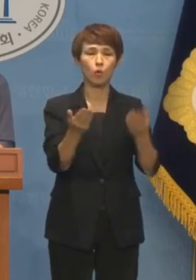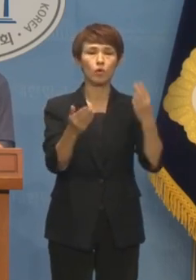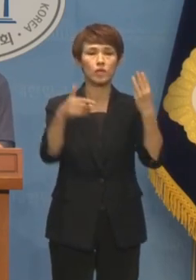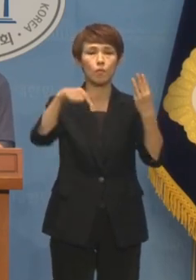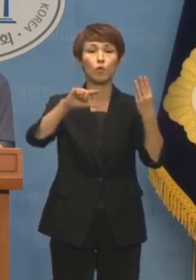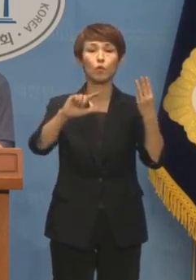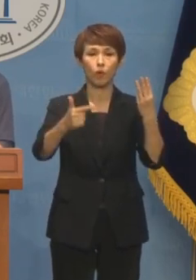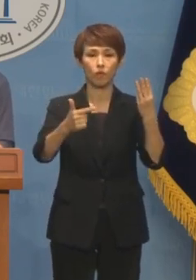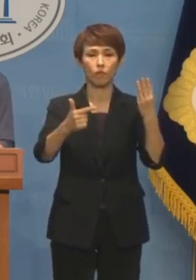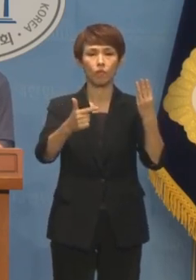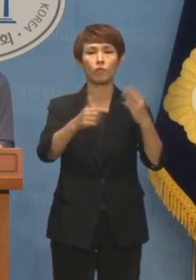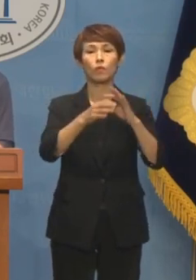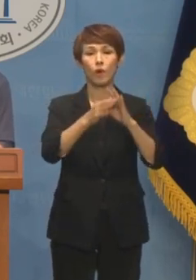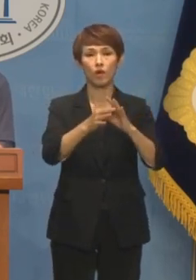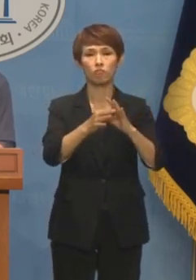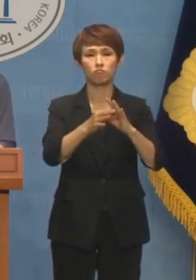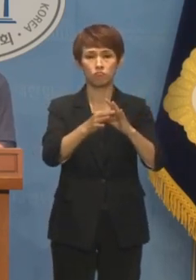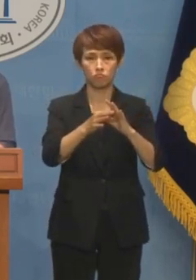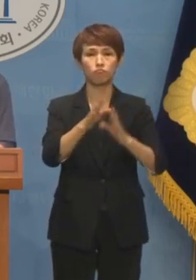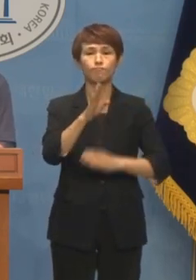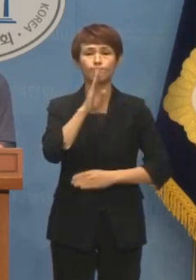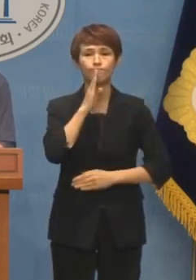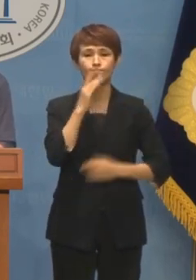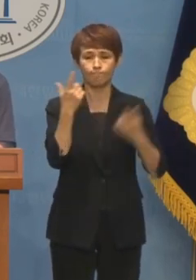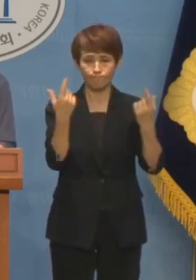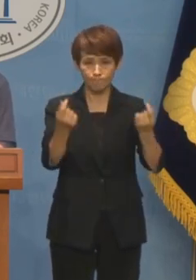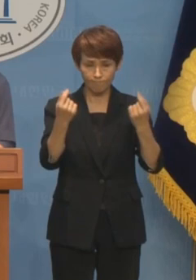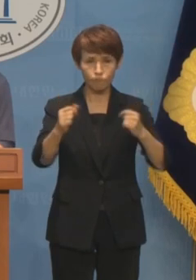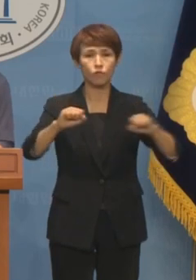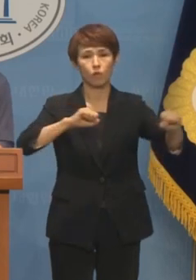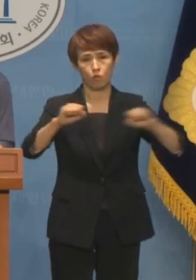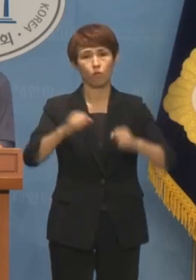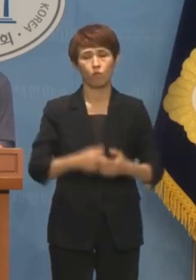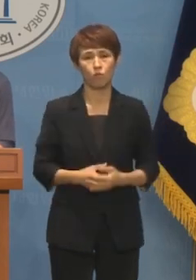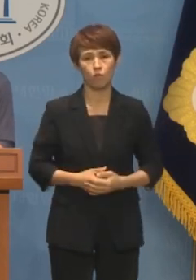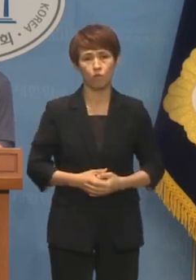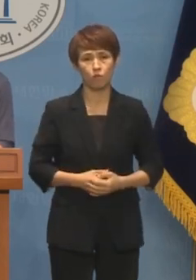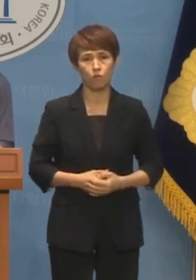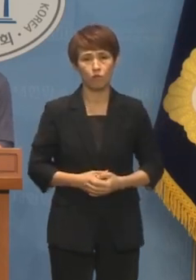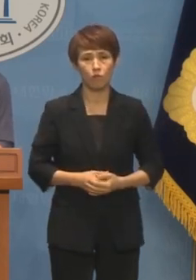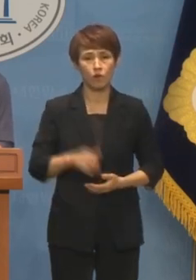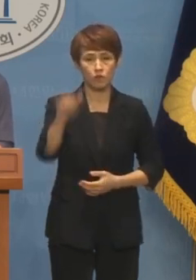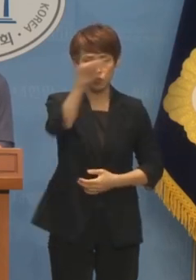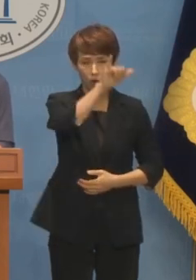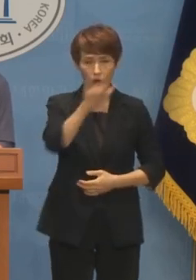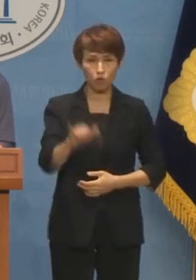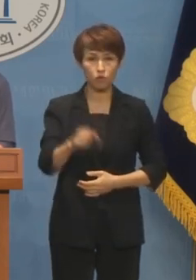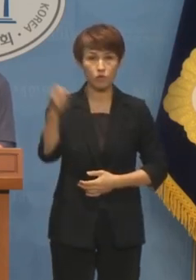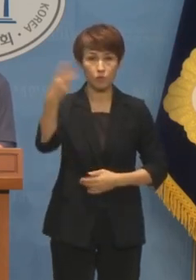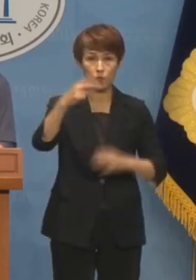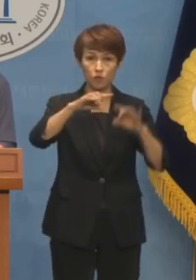3권에 의거한 아주 정당한 행보입니다. 전국